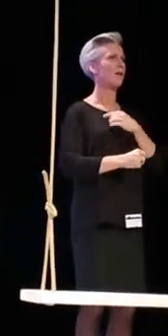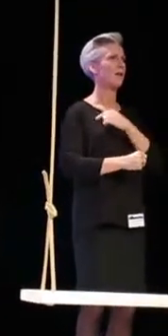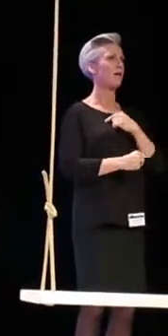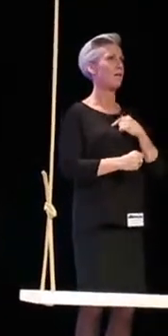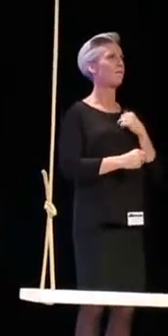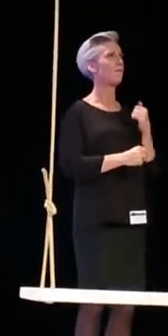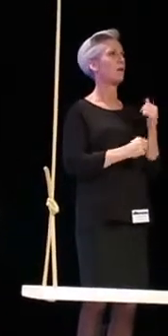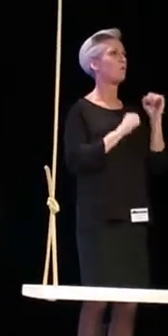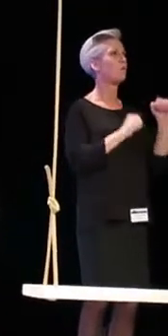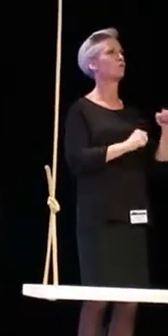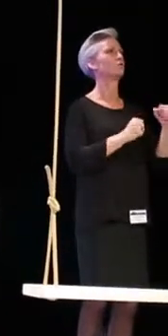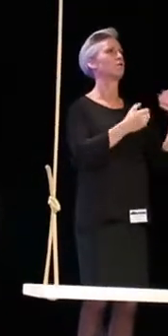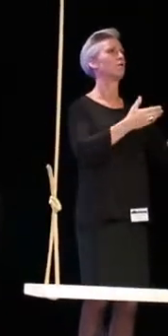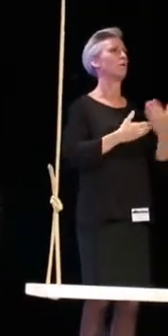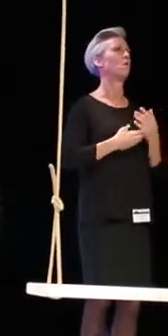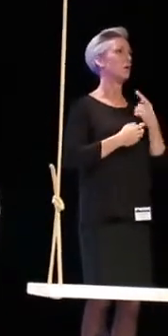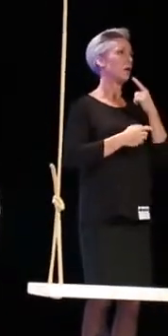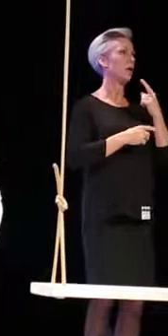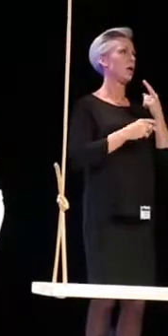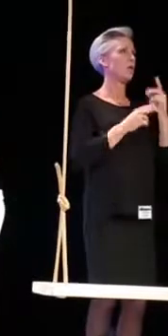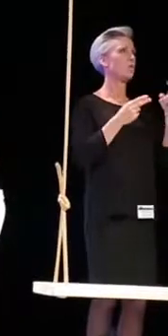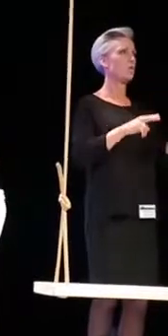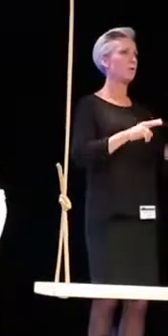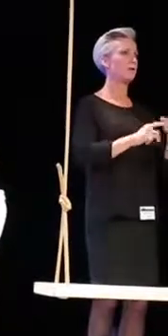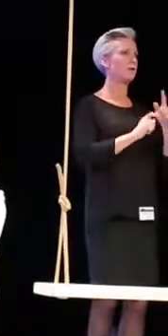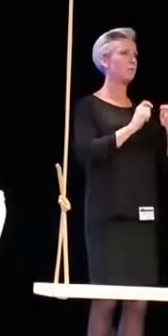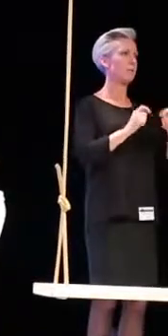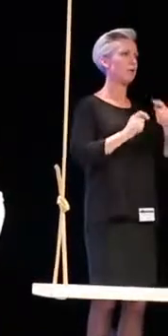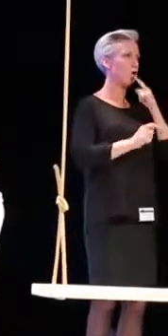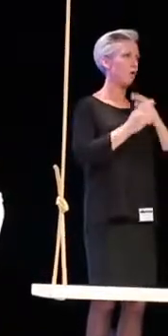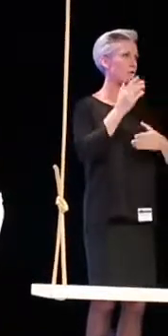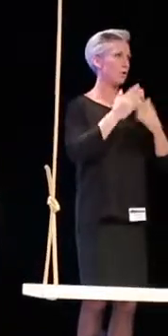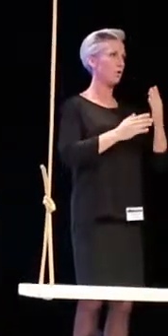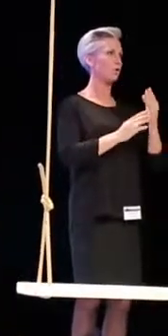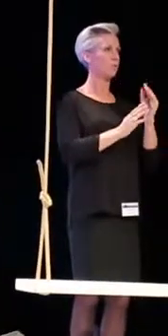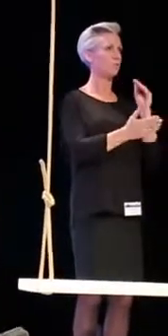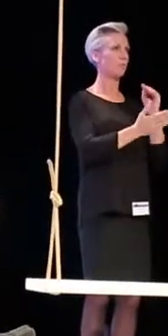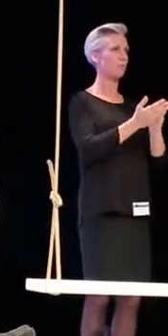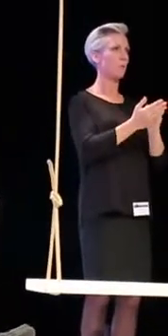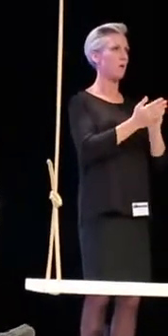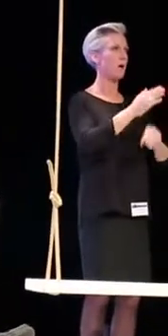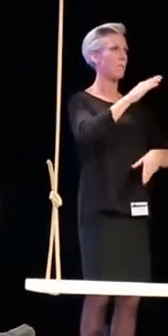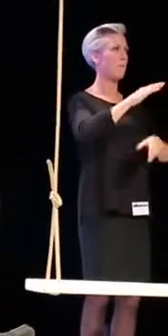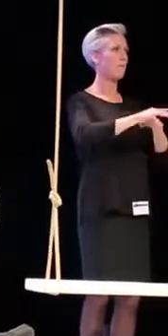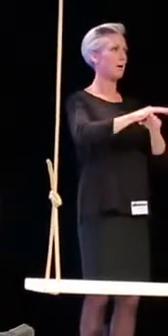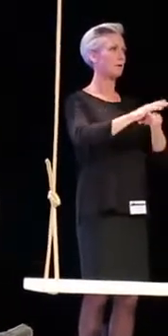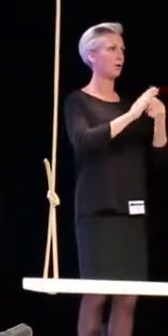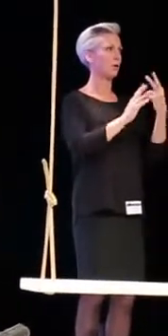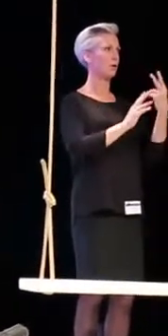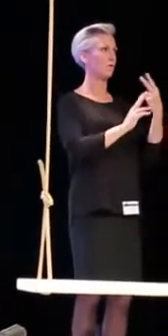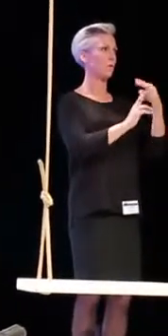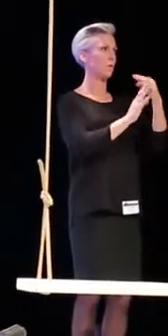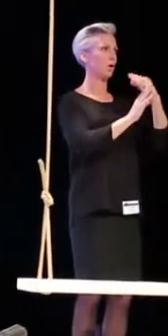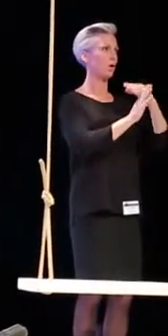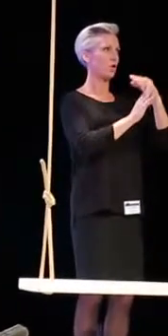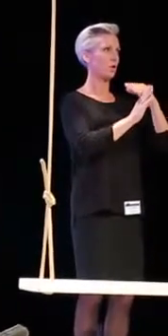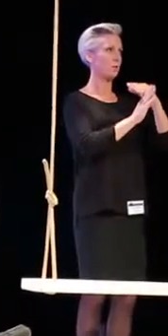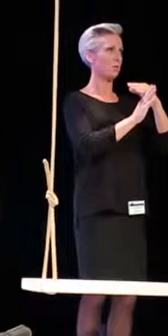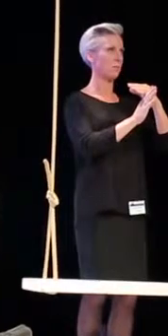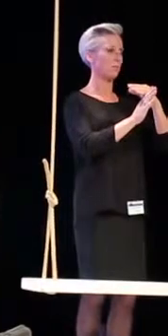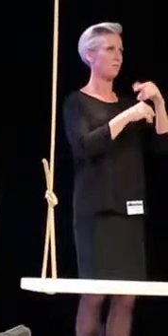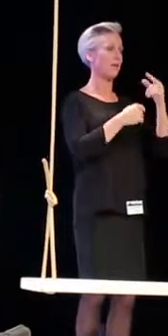än ett juridiskt bindande klimatavtal som binder alla under en 2-graderskurva. Och det är klart, det är liksom, det